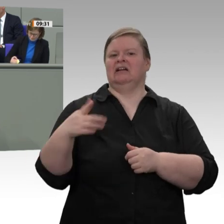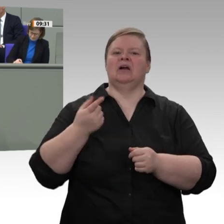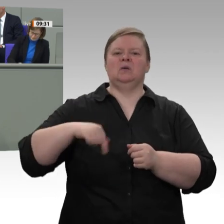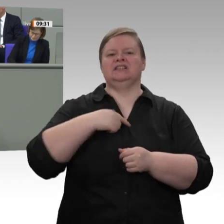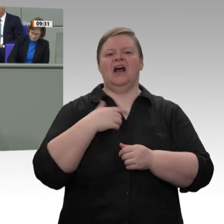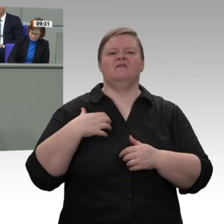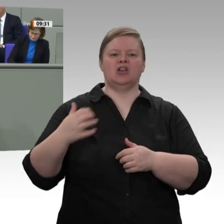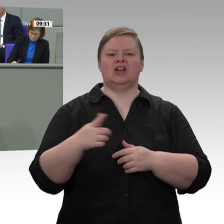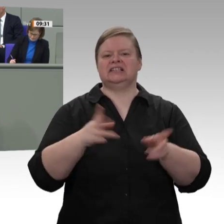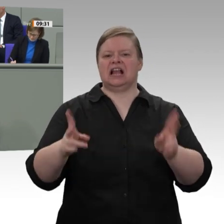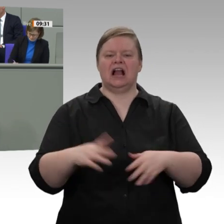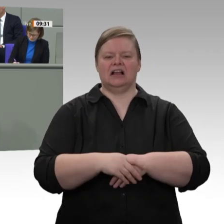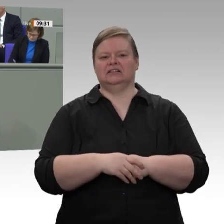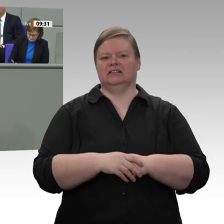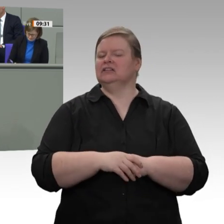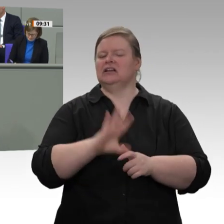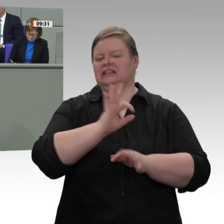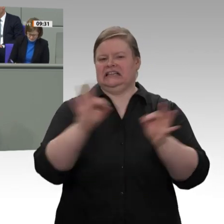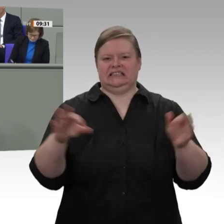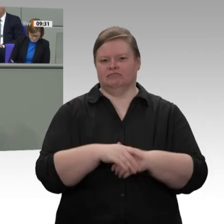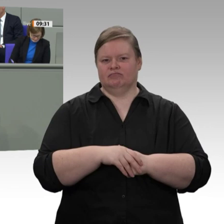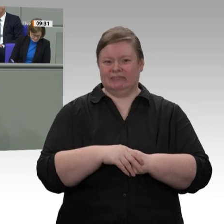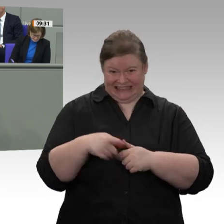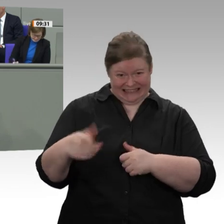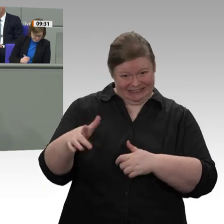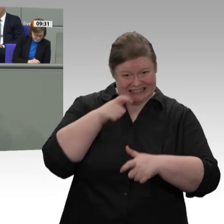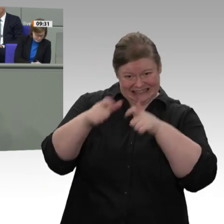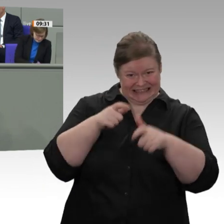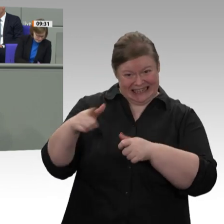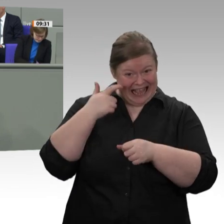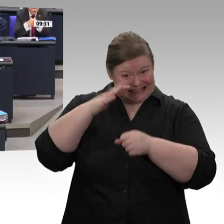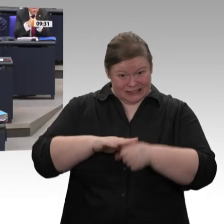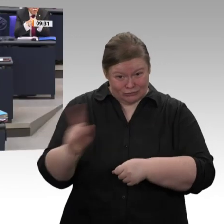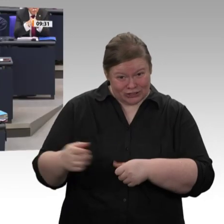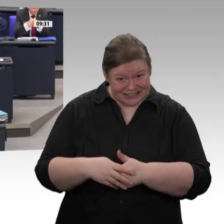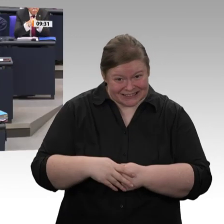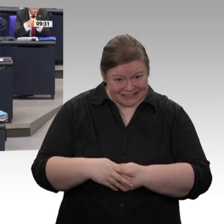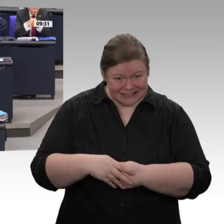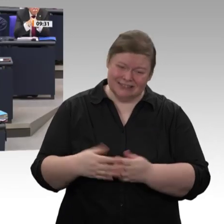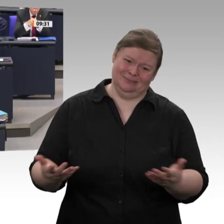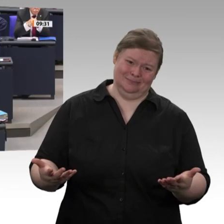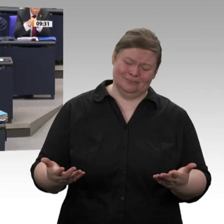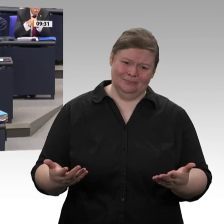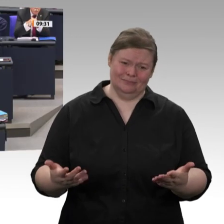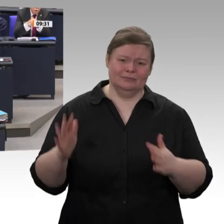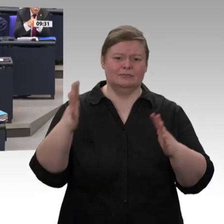Geschichte. Ich frage Sie, ist das keine Relativierung des Rassenwahns des letzten Jahrhunderts?